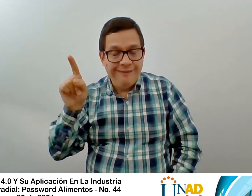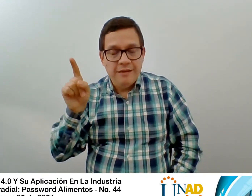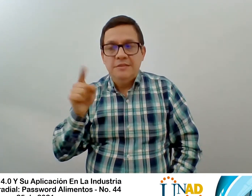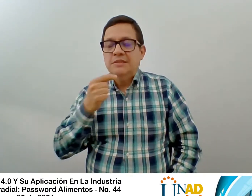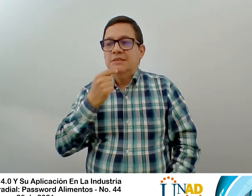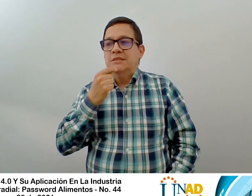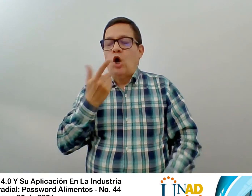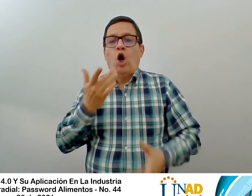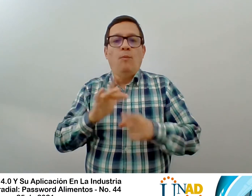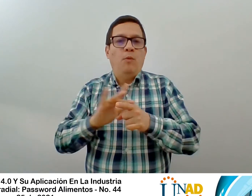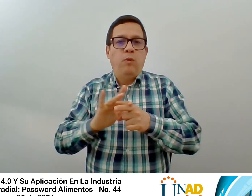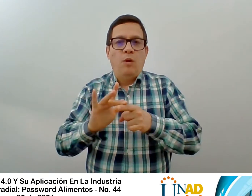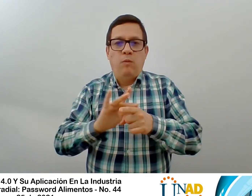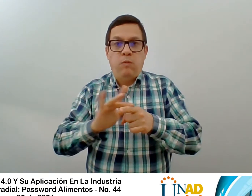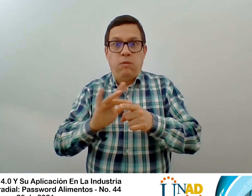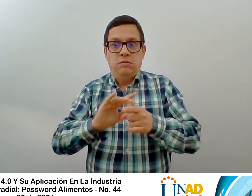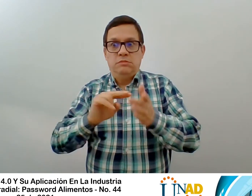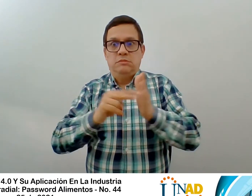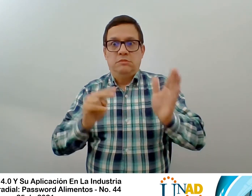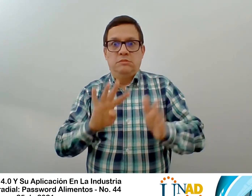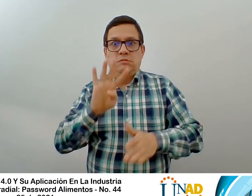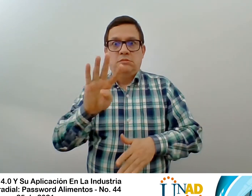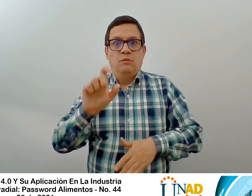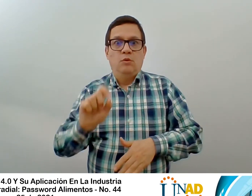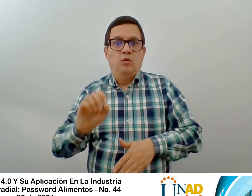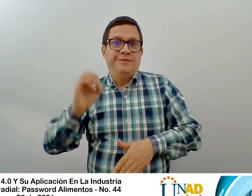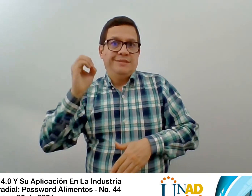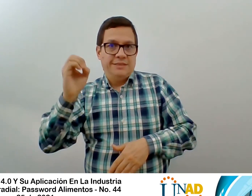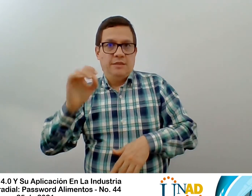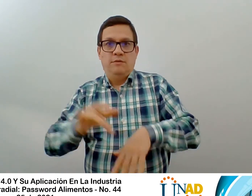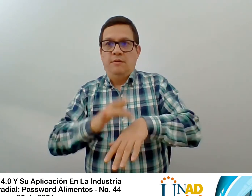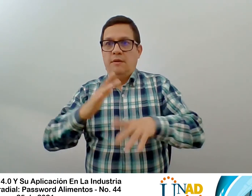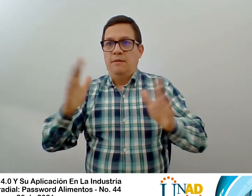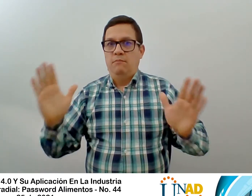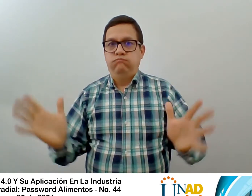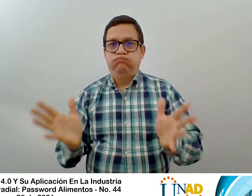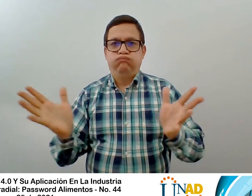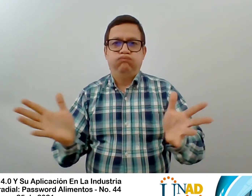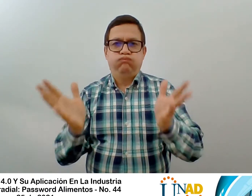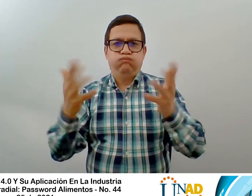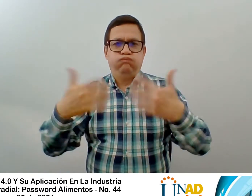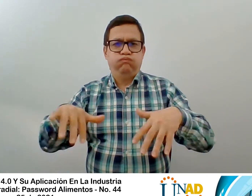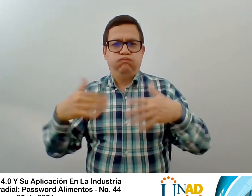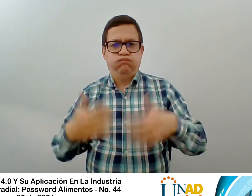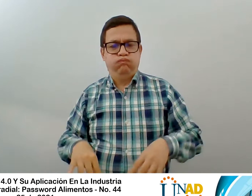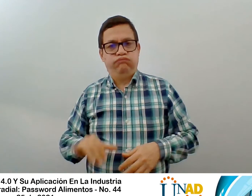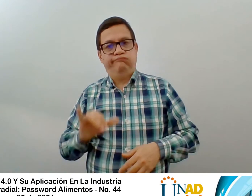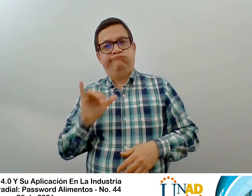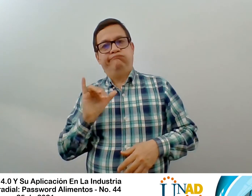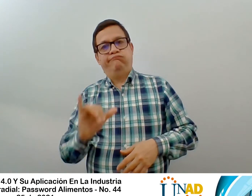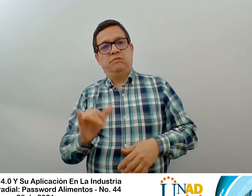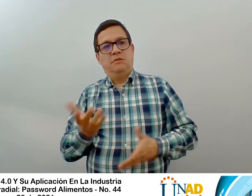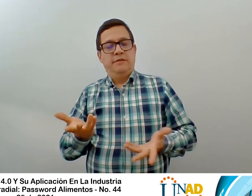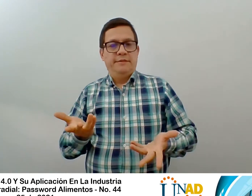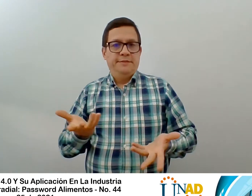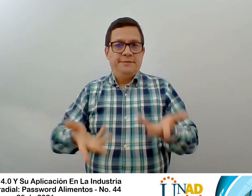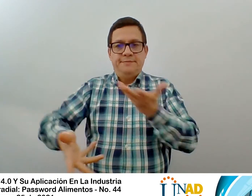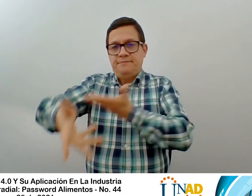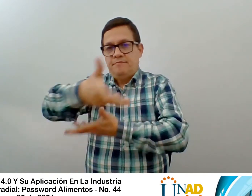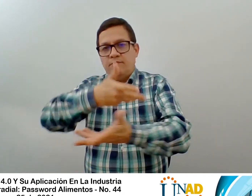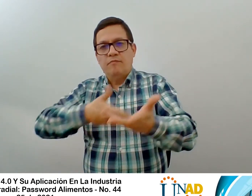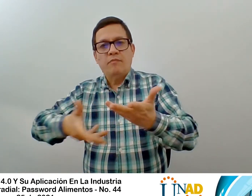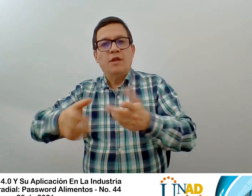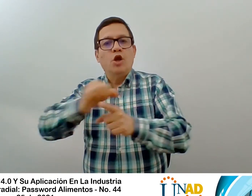y ellos, a la par de que van generando una implementación de tecnologías 4.0 y promoviéndola, tienen